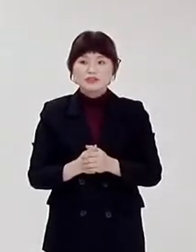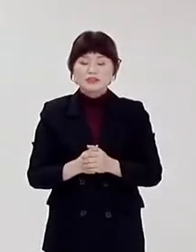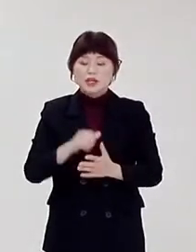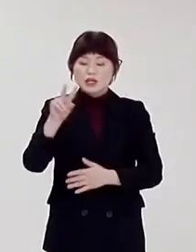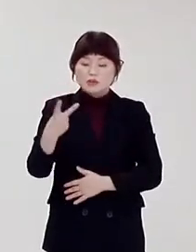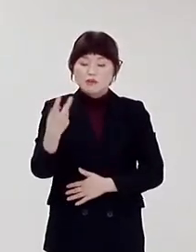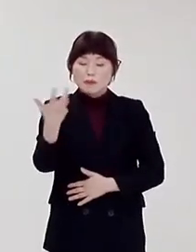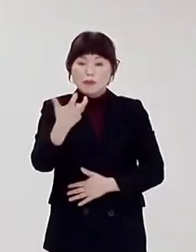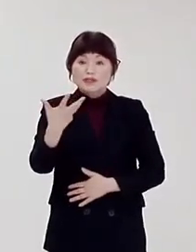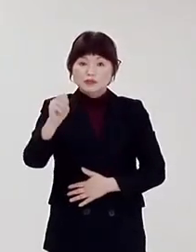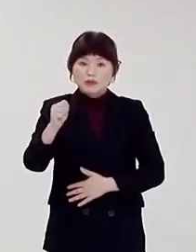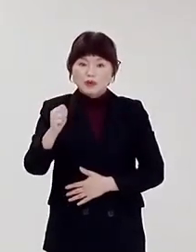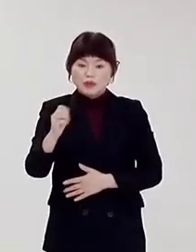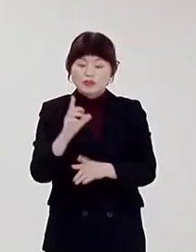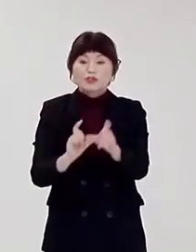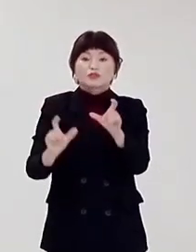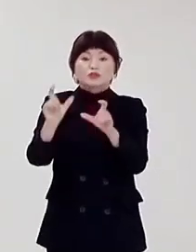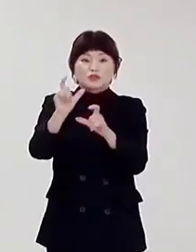원이 증액된